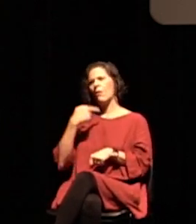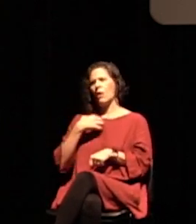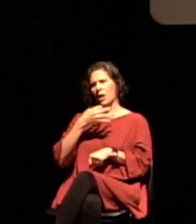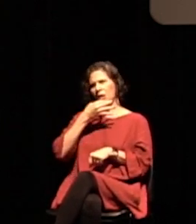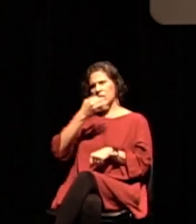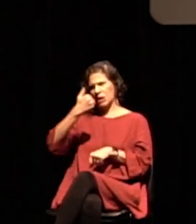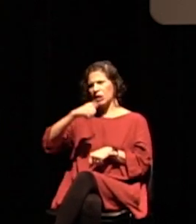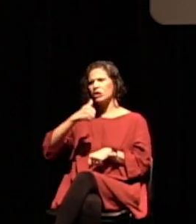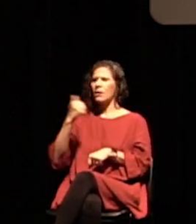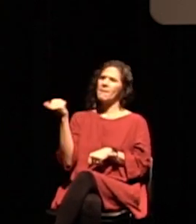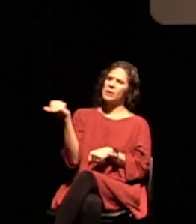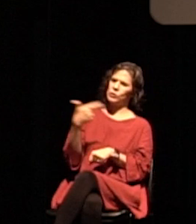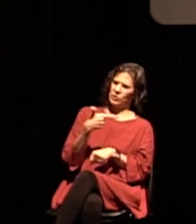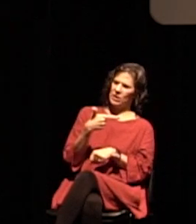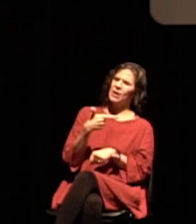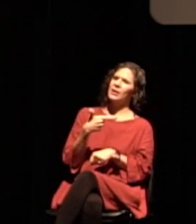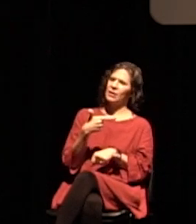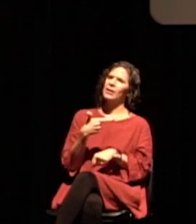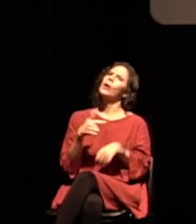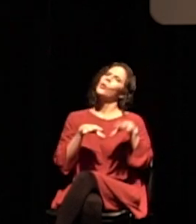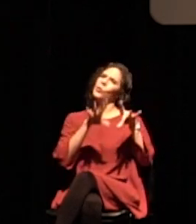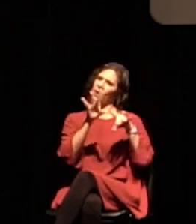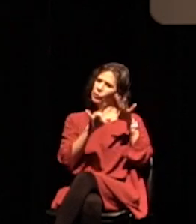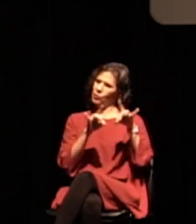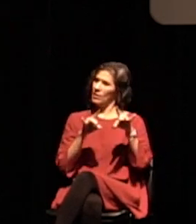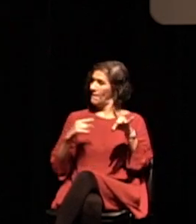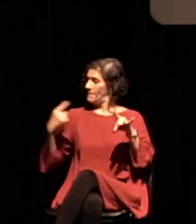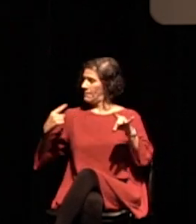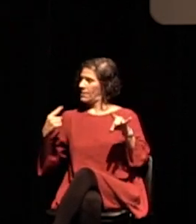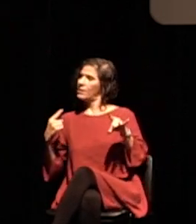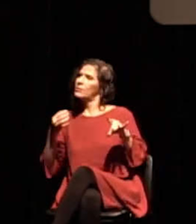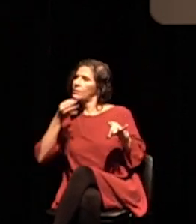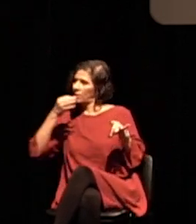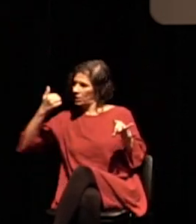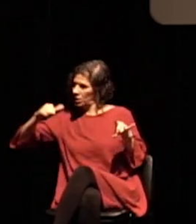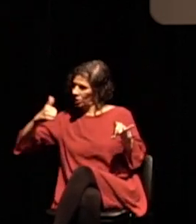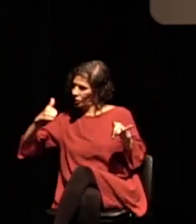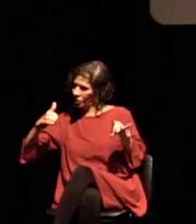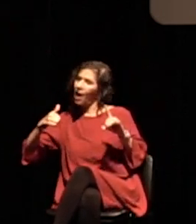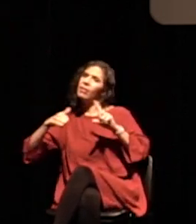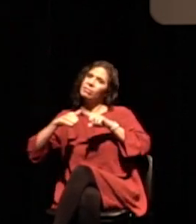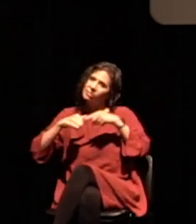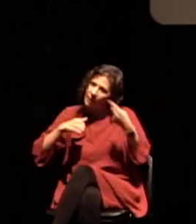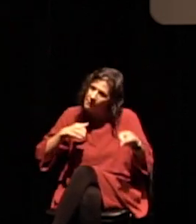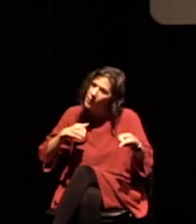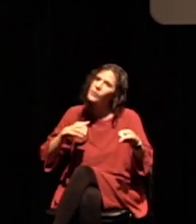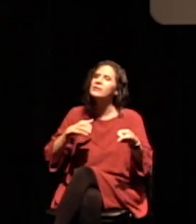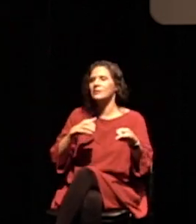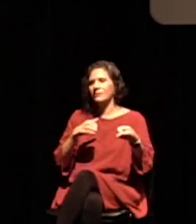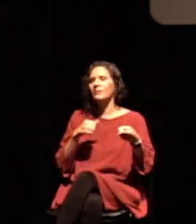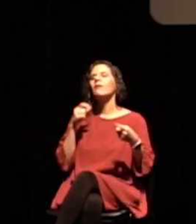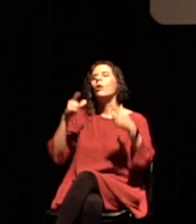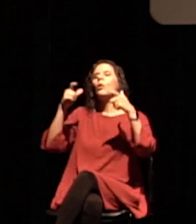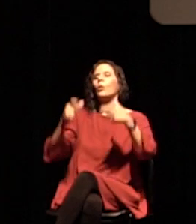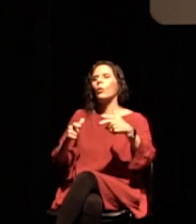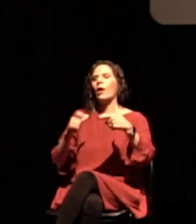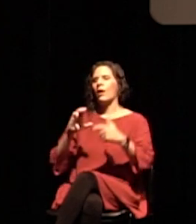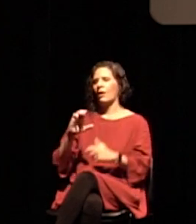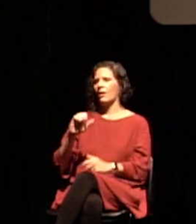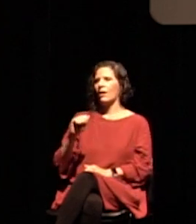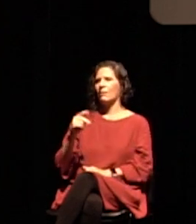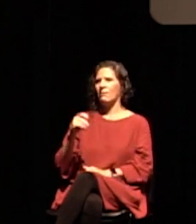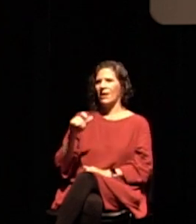como curadora. A curadora era uma decorrência de uma atuação crítica. E isso foi na Capela do Morumbi, um